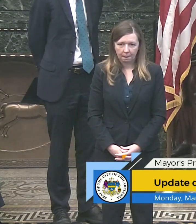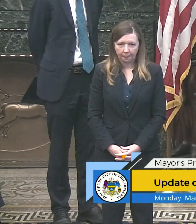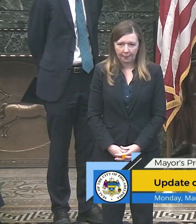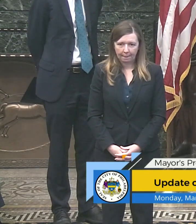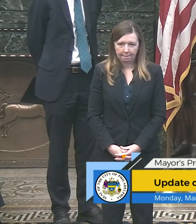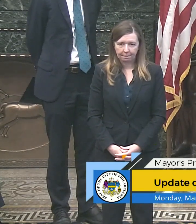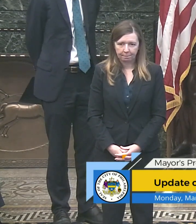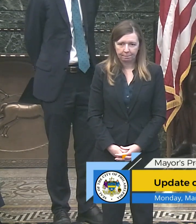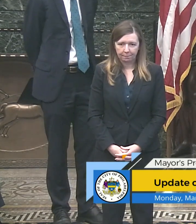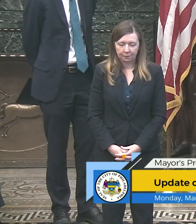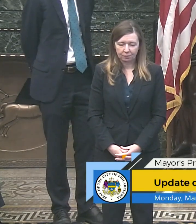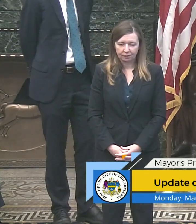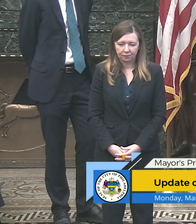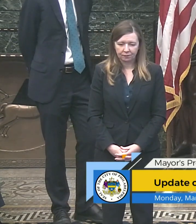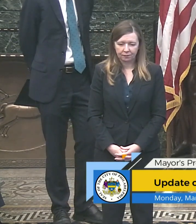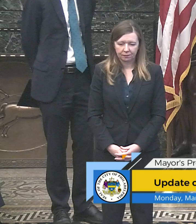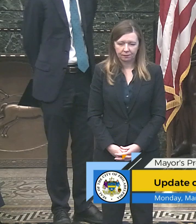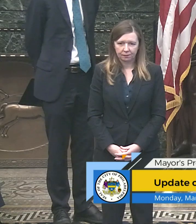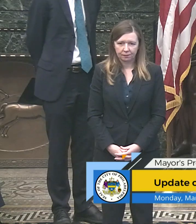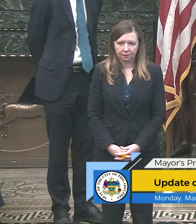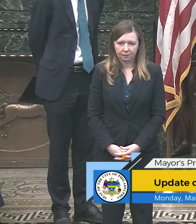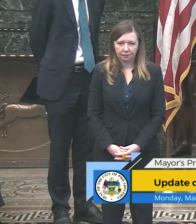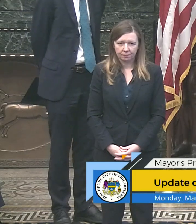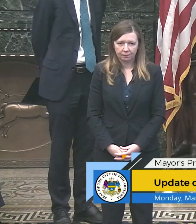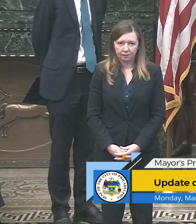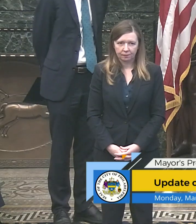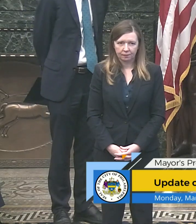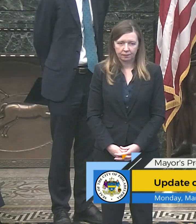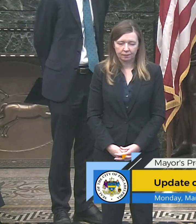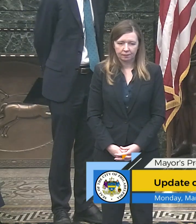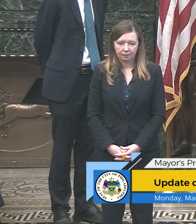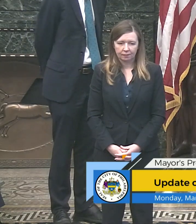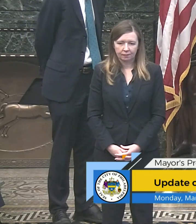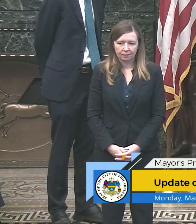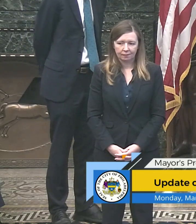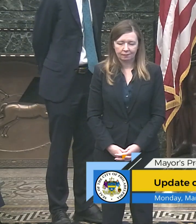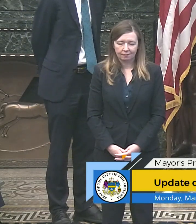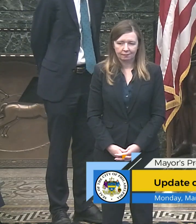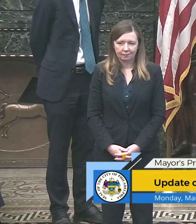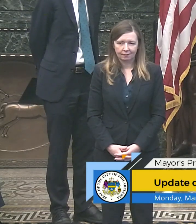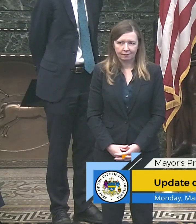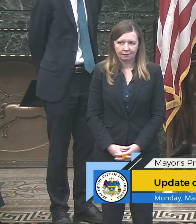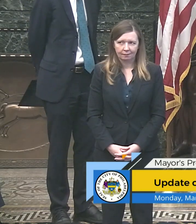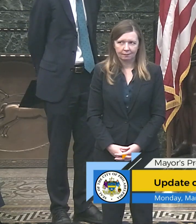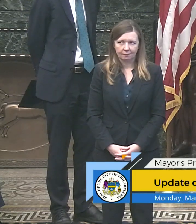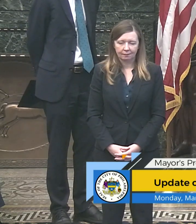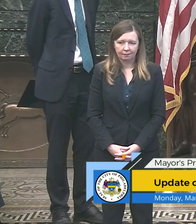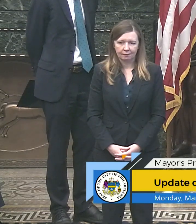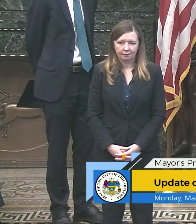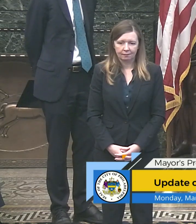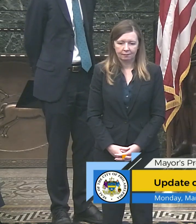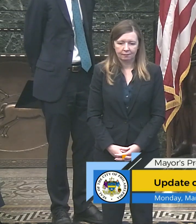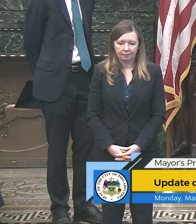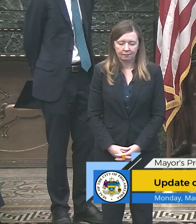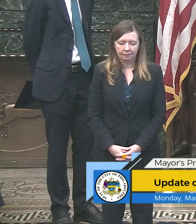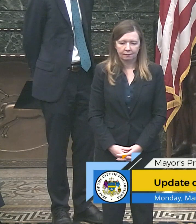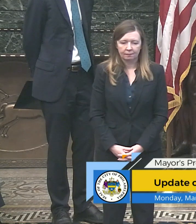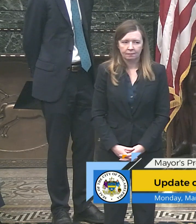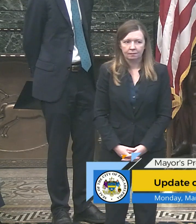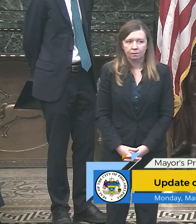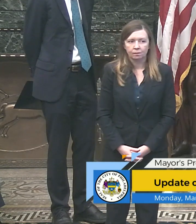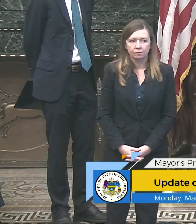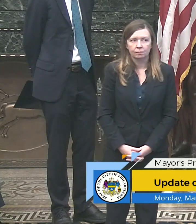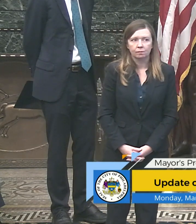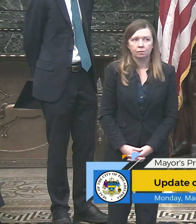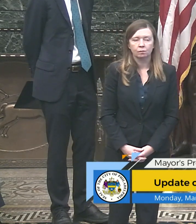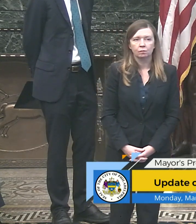pensando en tal vez poner prácticas o aplicar leyes, sanciones para que esto no ocurra aquí en la ciudad, para